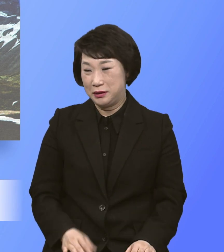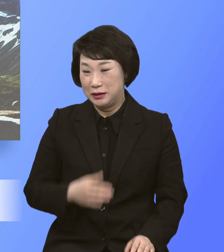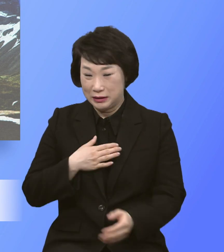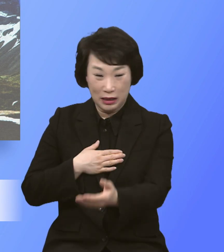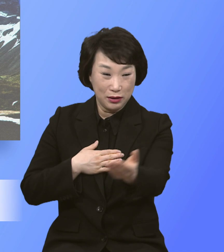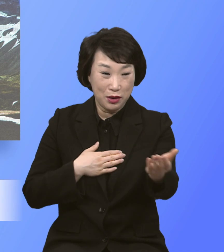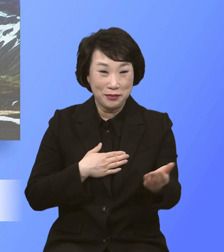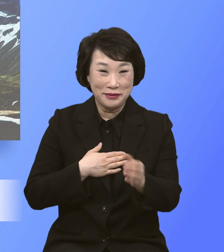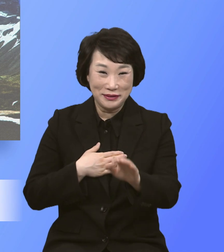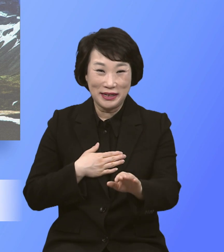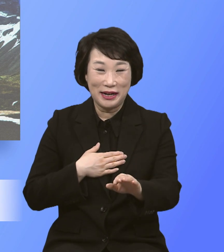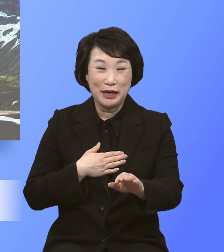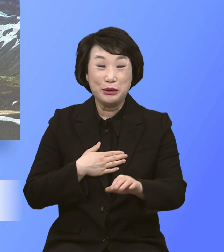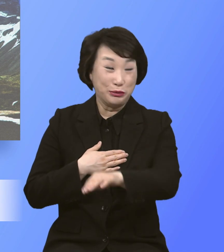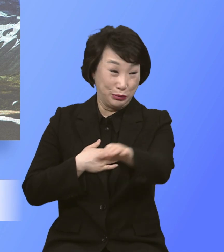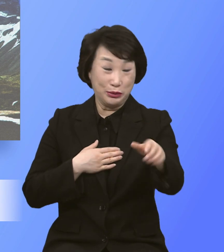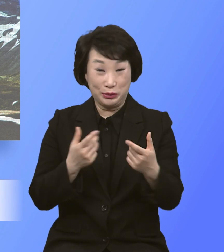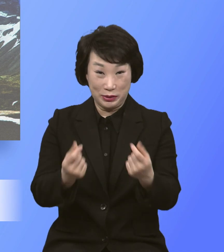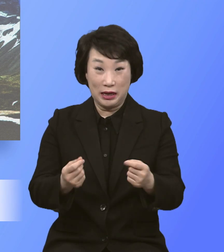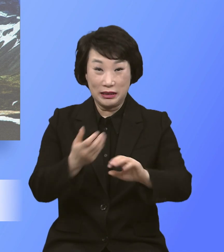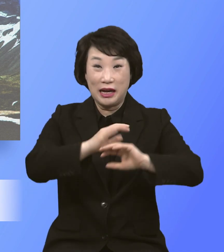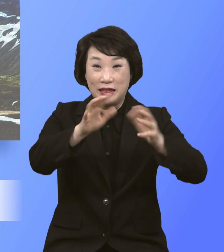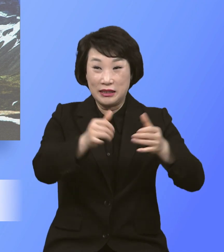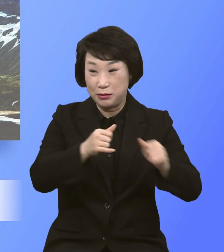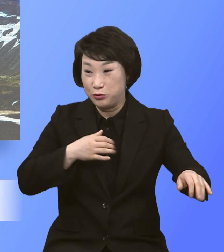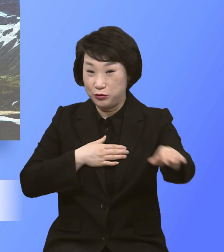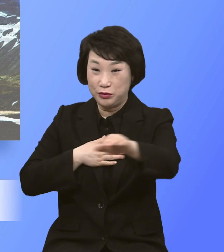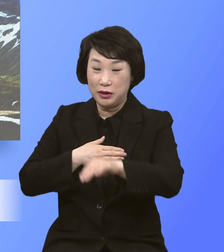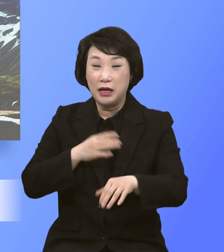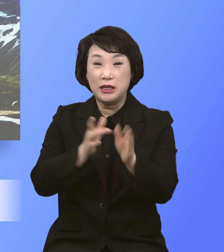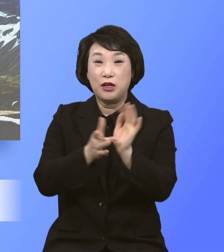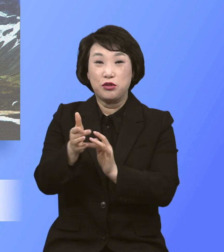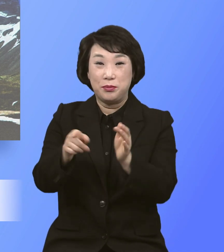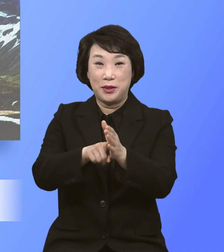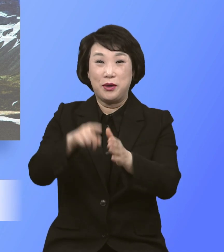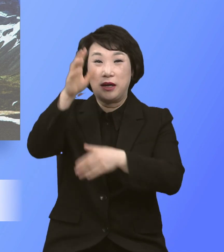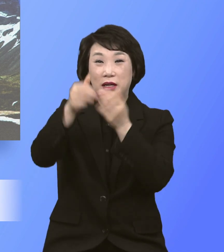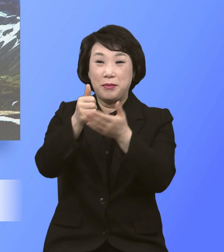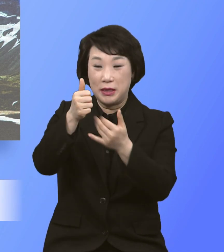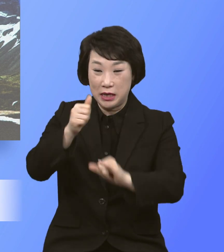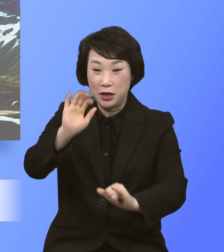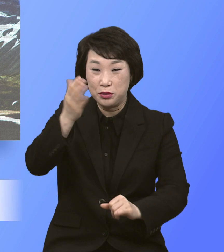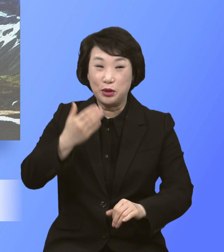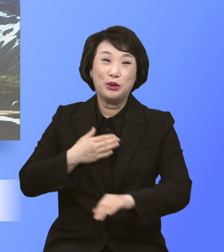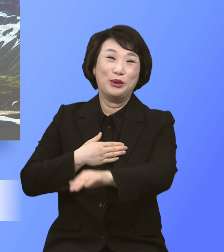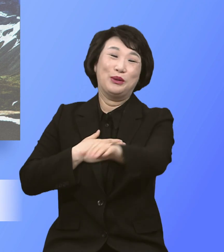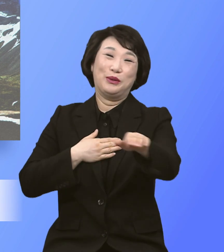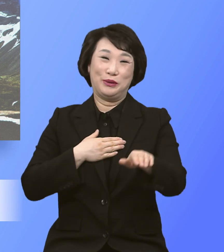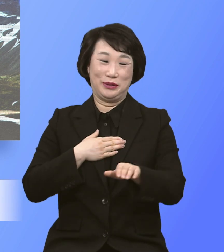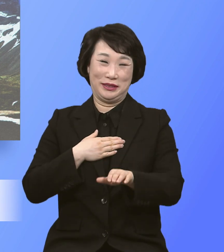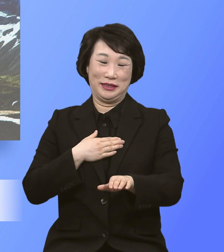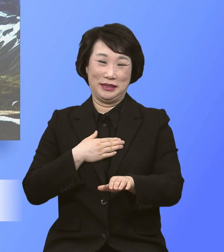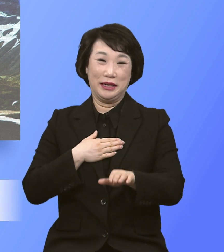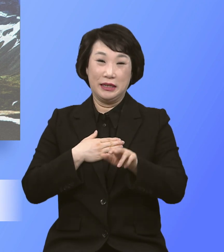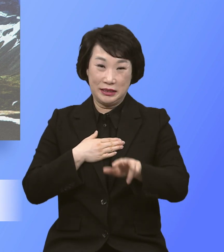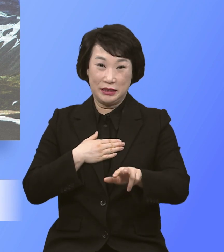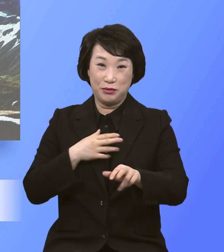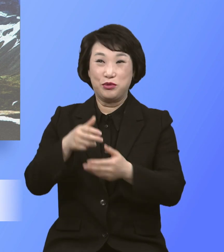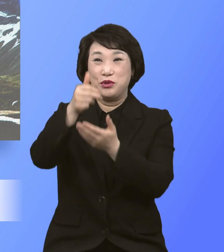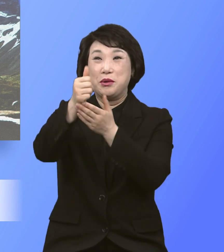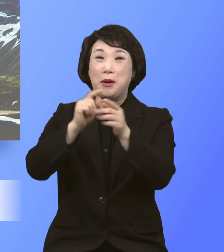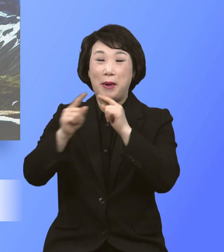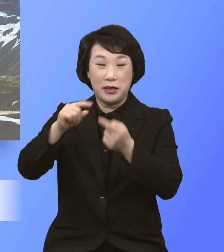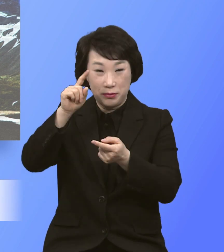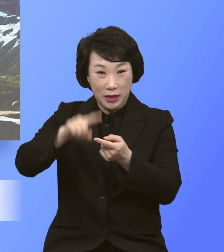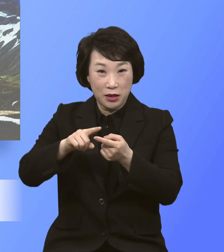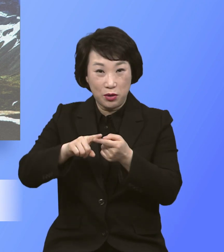여러분들이 참 이방인으로서 예수 믿고 하나님의 자녀가 된 거, 지금 주님이 하신